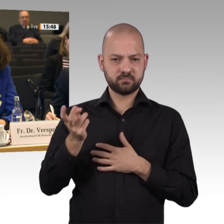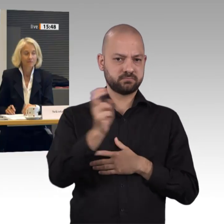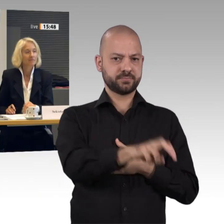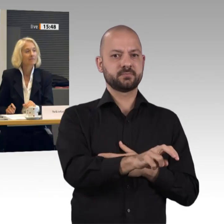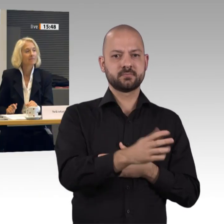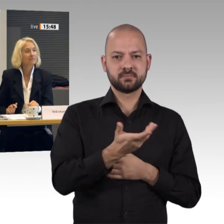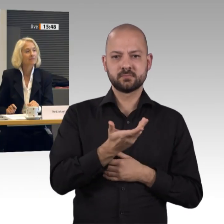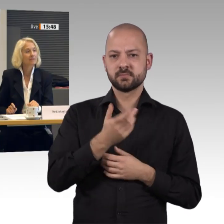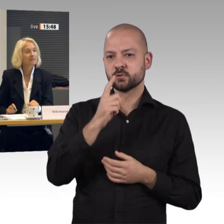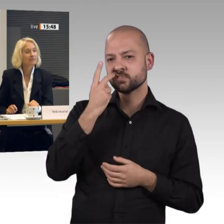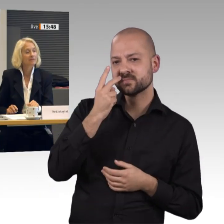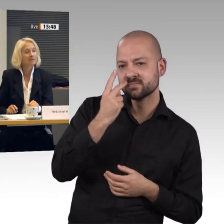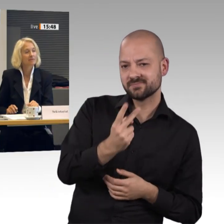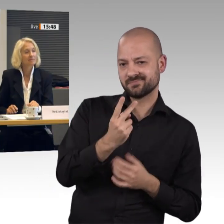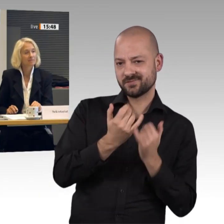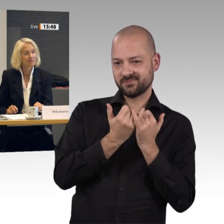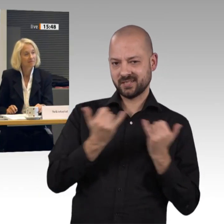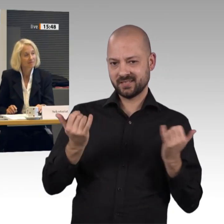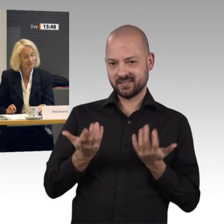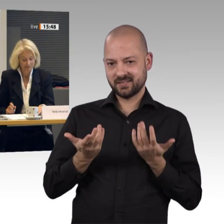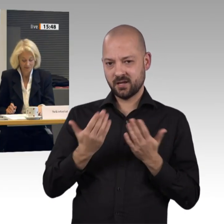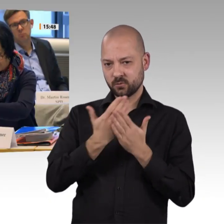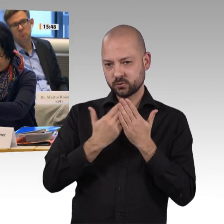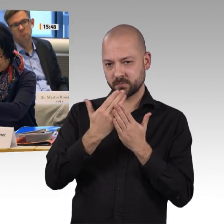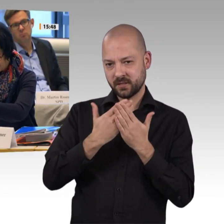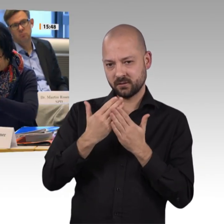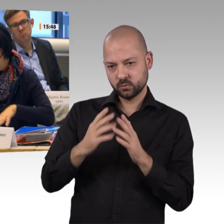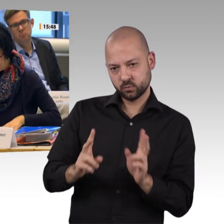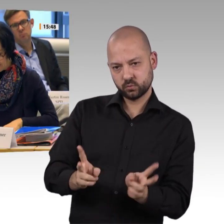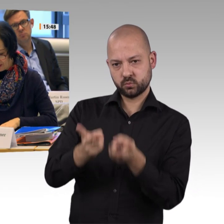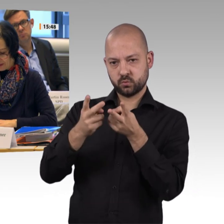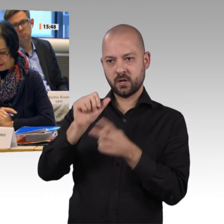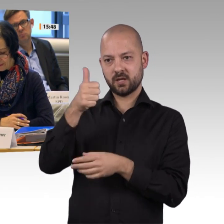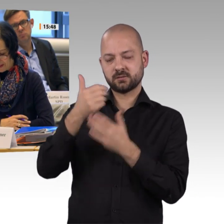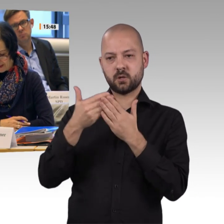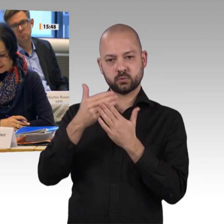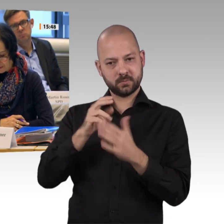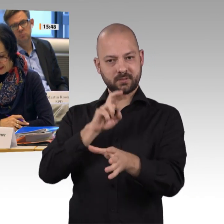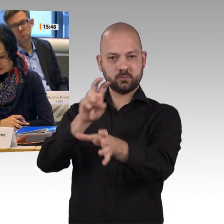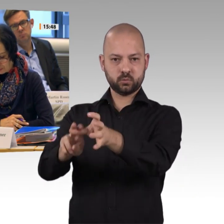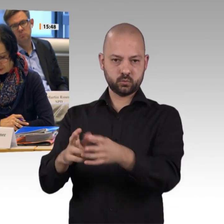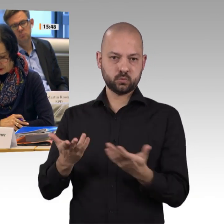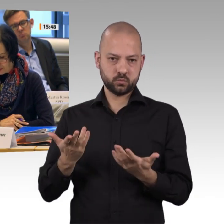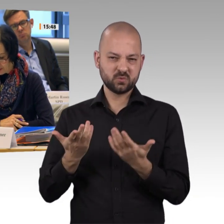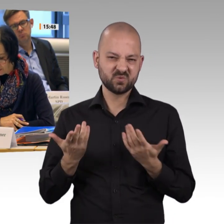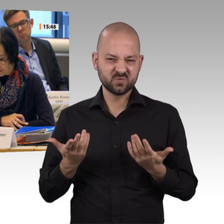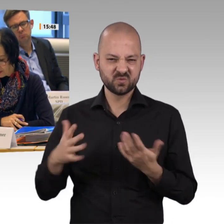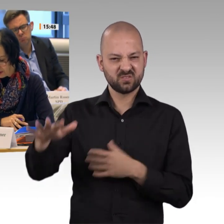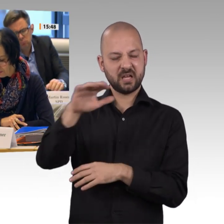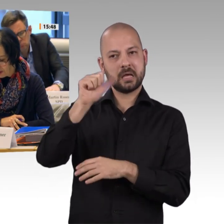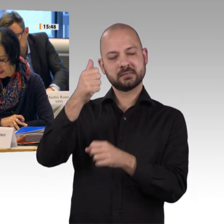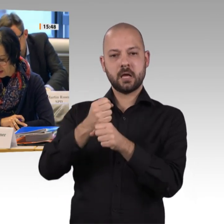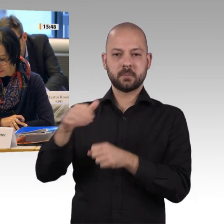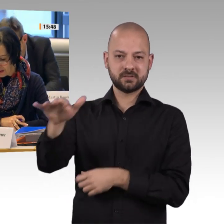Frau Verspol. Frau Kollegin Glöckner. Ja, das war schon die teilweise auch die Antwort auf meine weitere Frage zum Budget für Ausbildung.